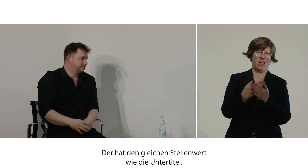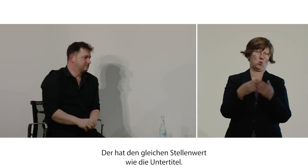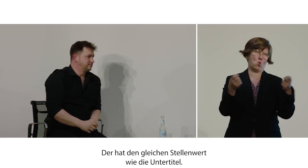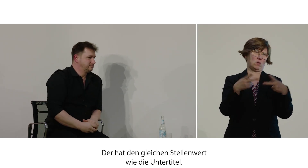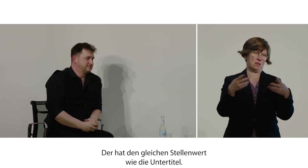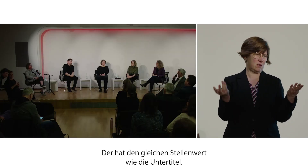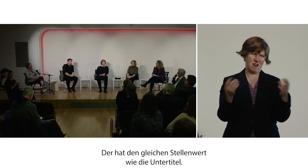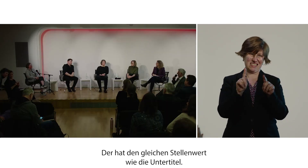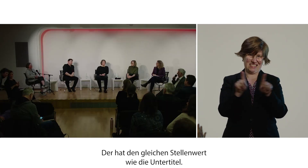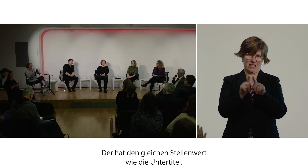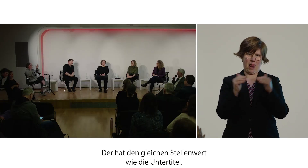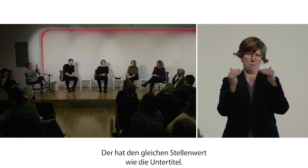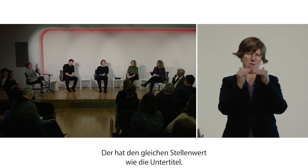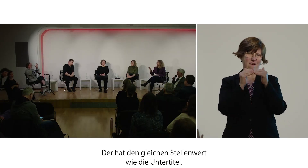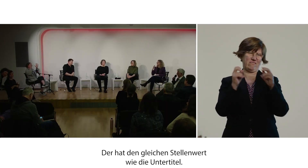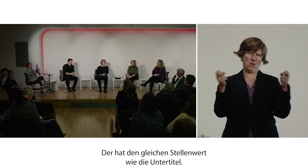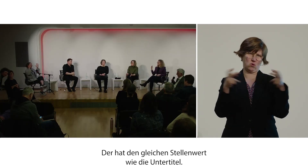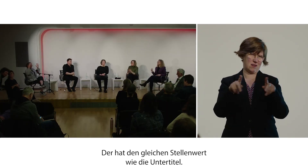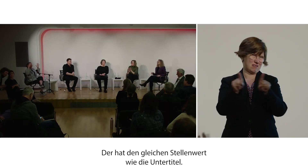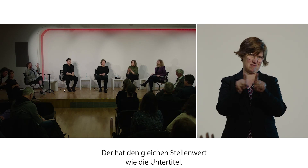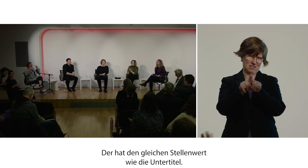der hat den gleichen Stellenwert wie die Untertitel.